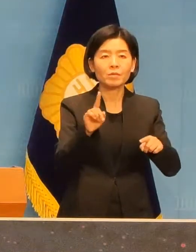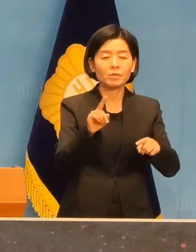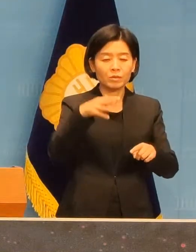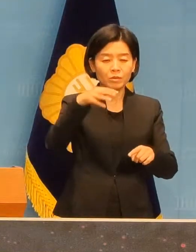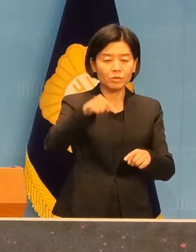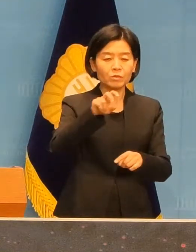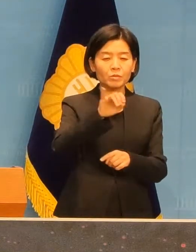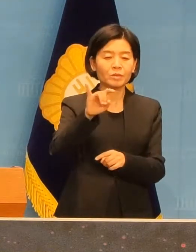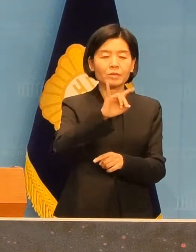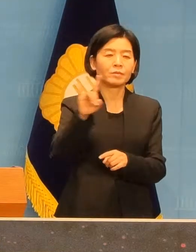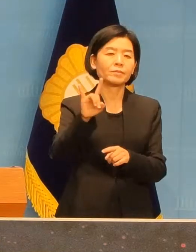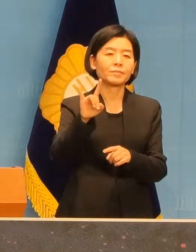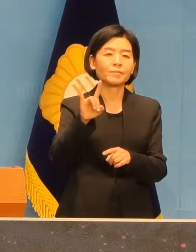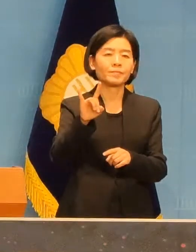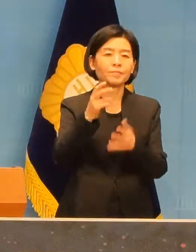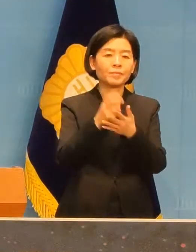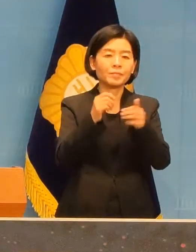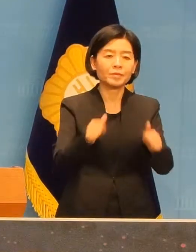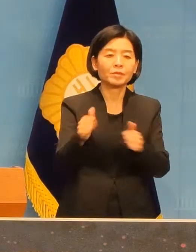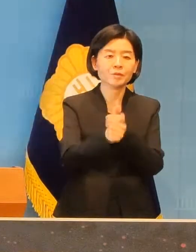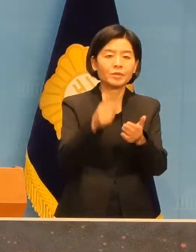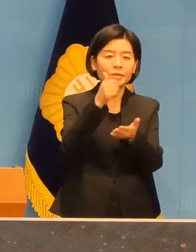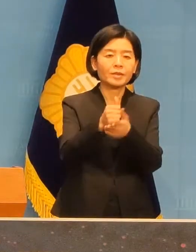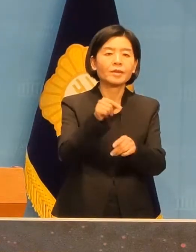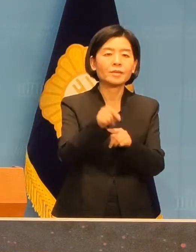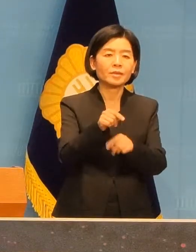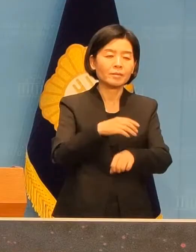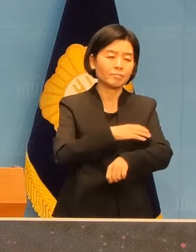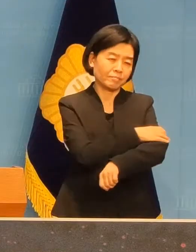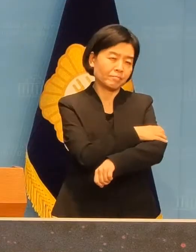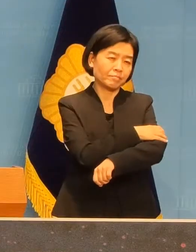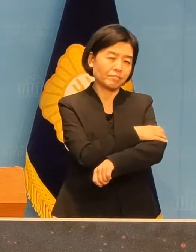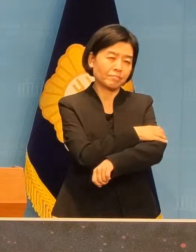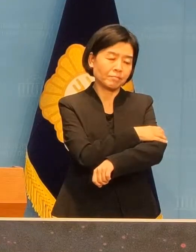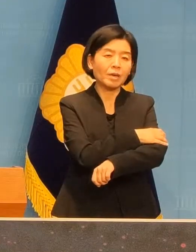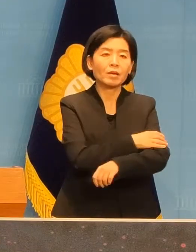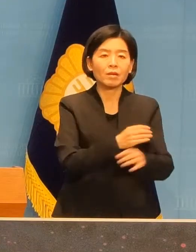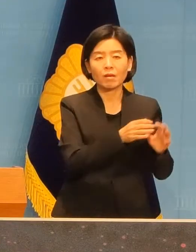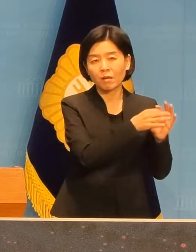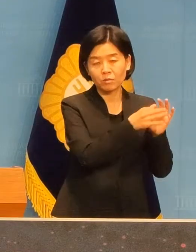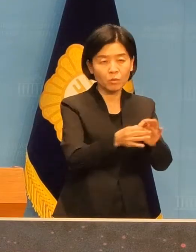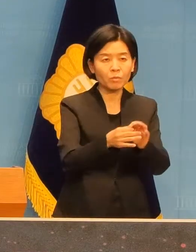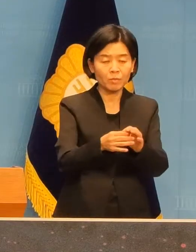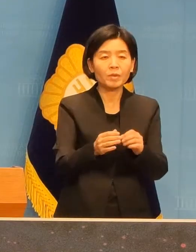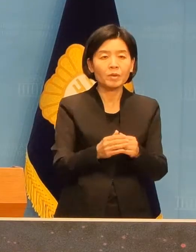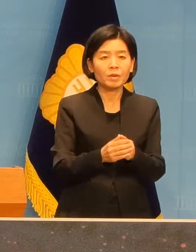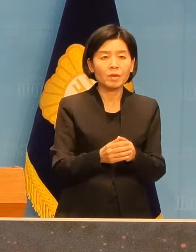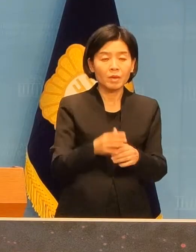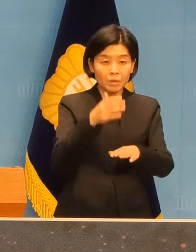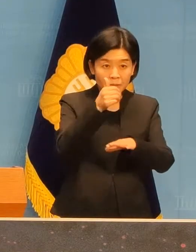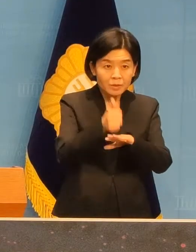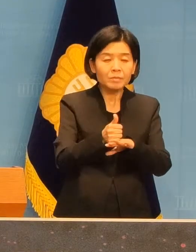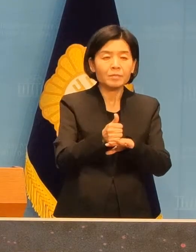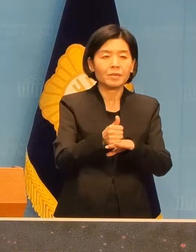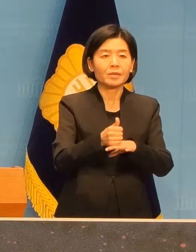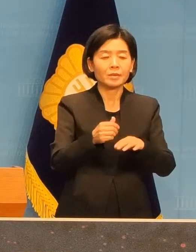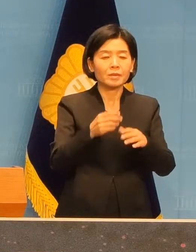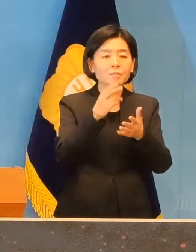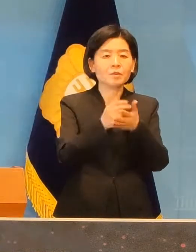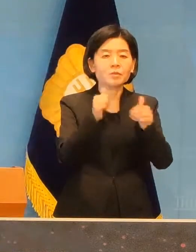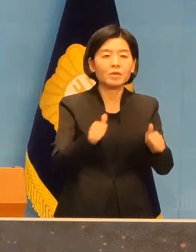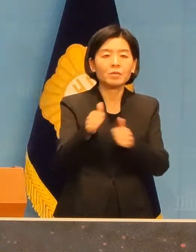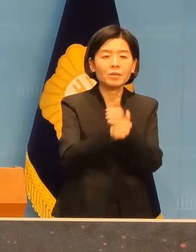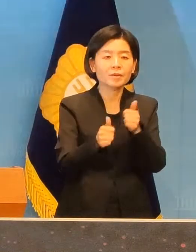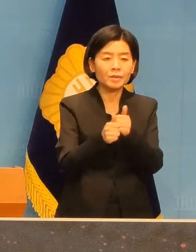독단적인 만행은 법사위 종감날까지 계속되었습니다. 마지막 법사위 종갑날까지